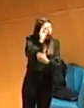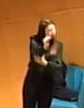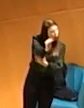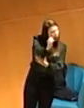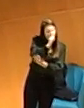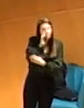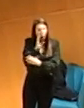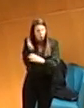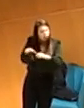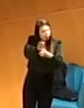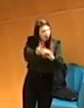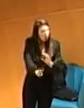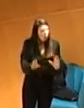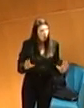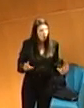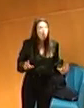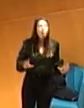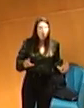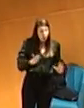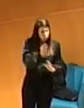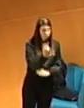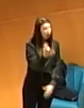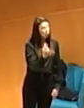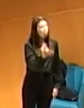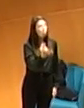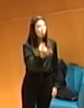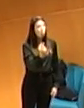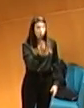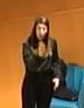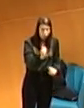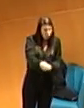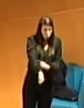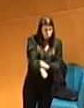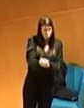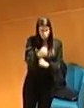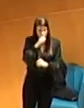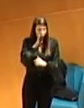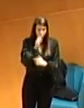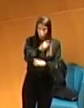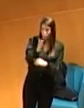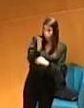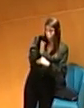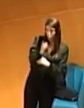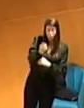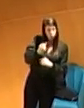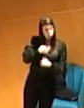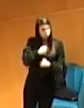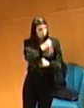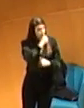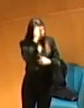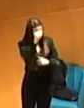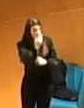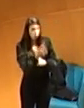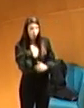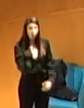parent-professionnel. Je découvre qu'on a besoin des deux, que j'ai besoin d'eux, mais qu'ils ont besoin de moi. Donc je découvre, vous voyez, à 33